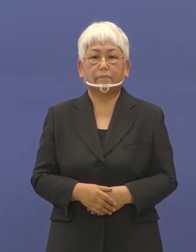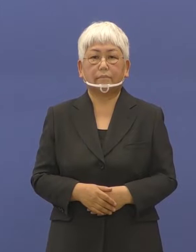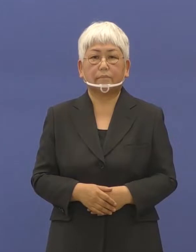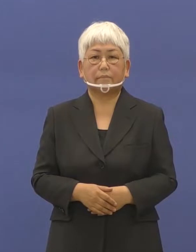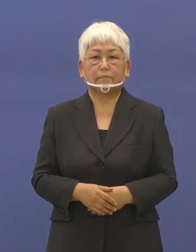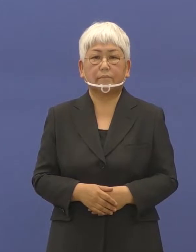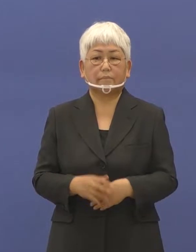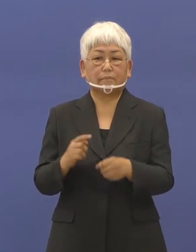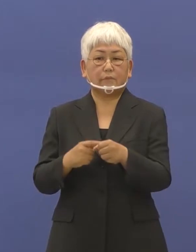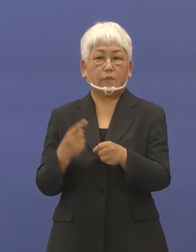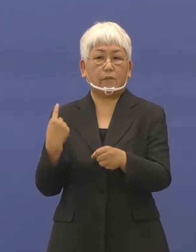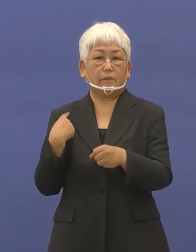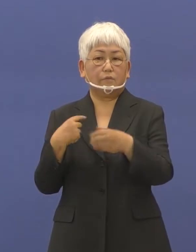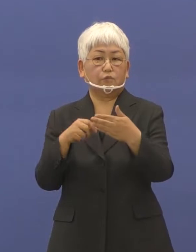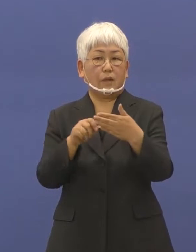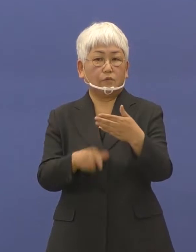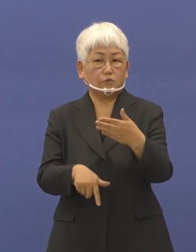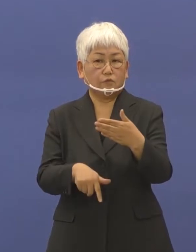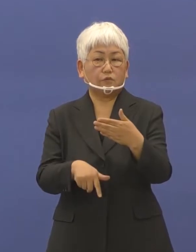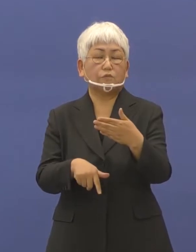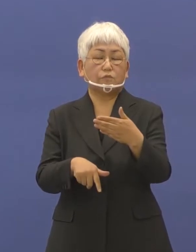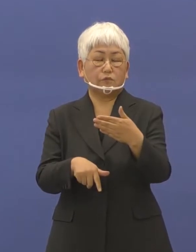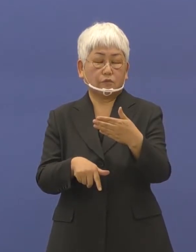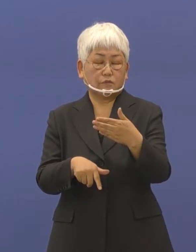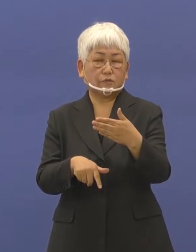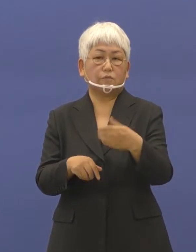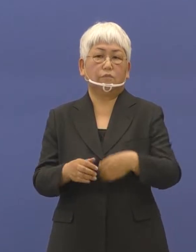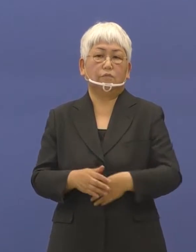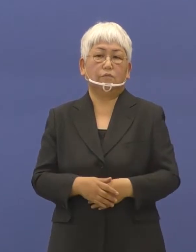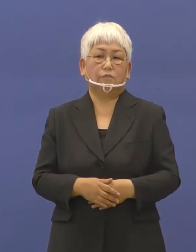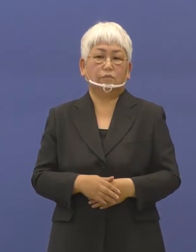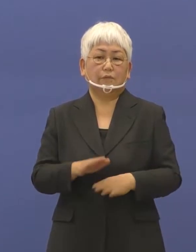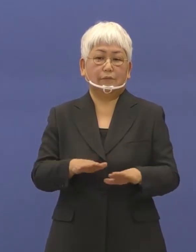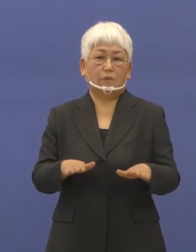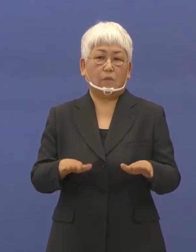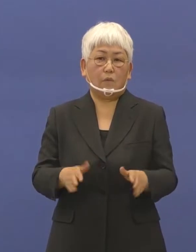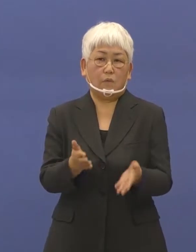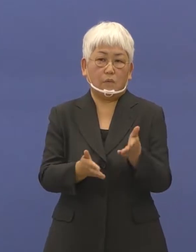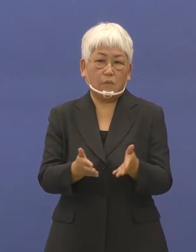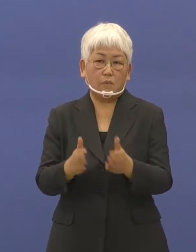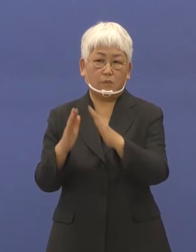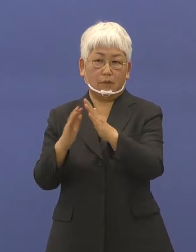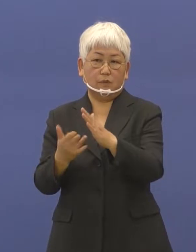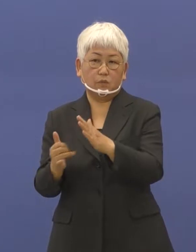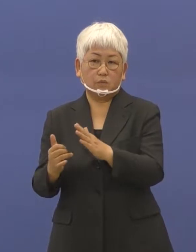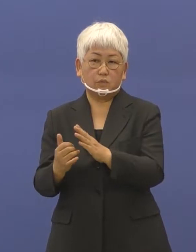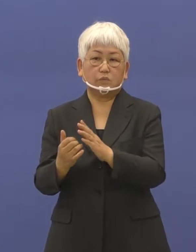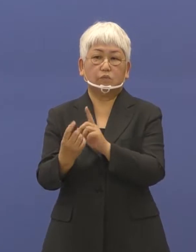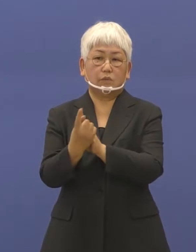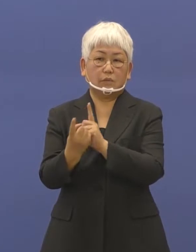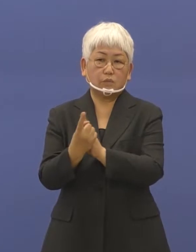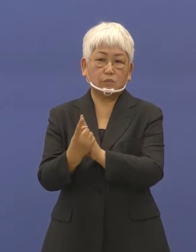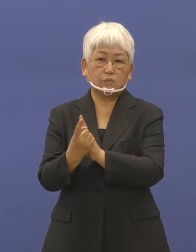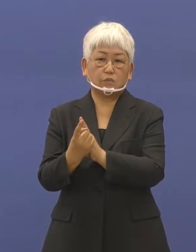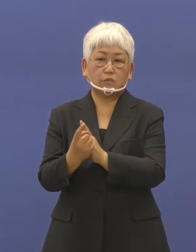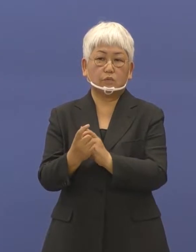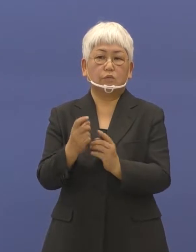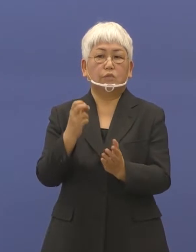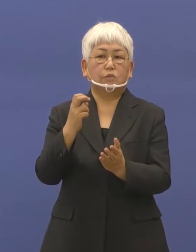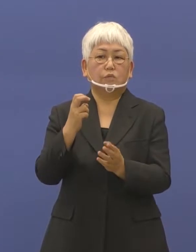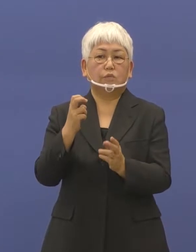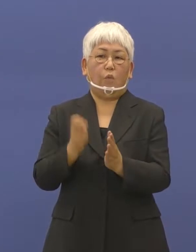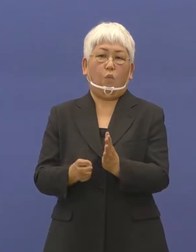令和3年9月に医療的ケア児及びその家族に対する支援に対する法律が施行され